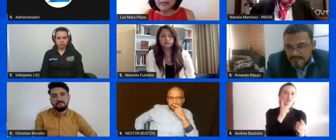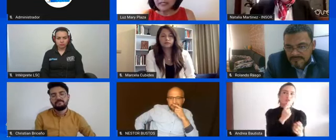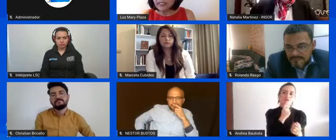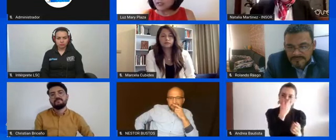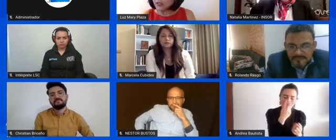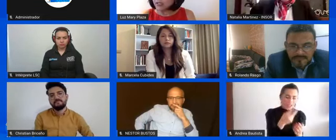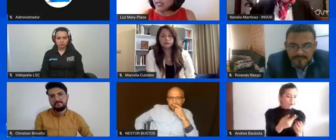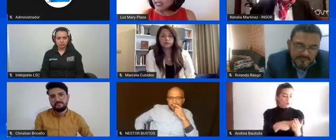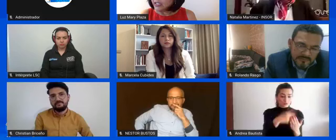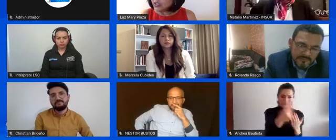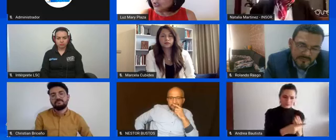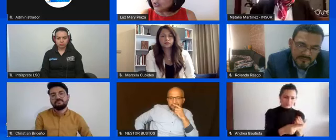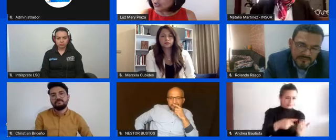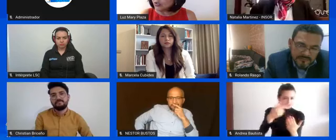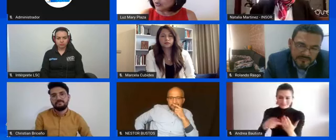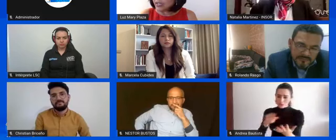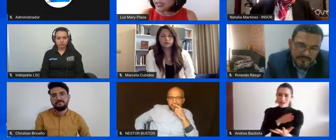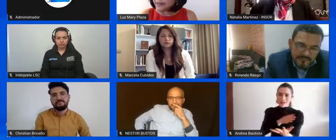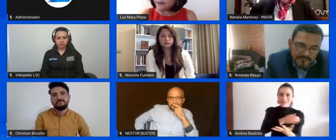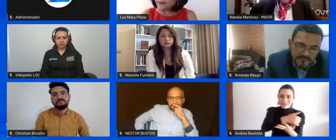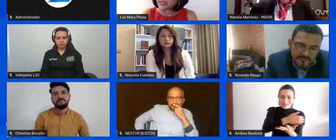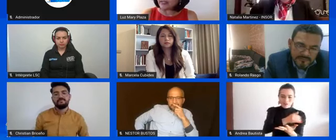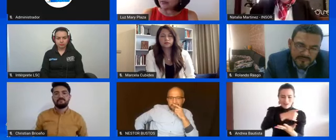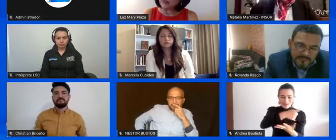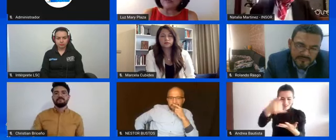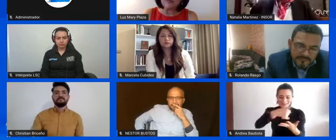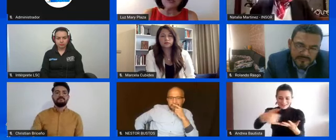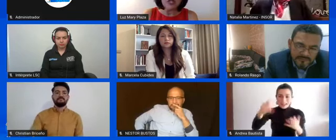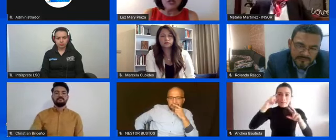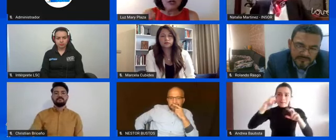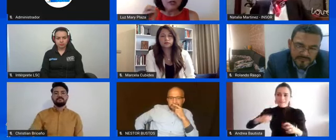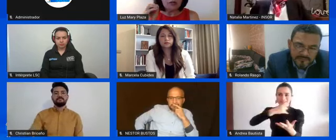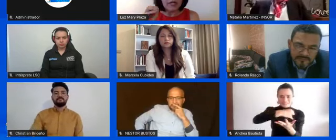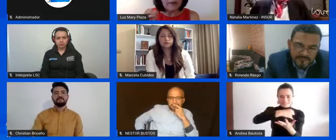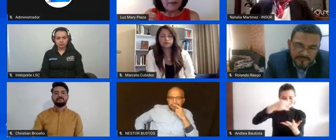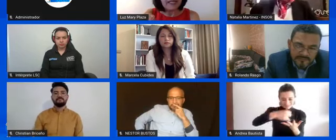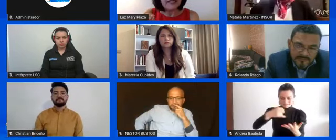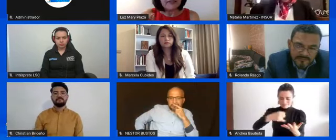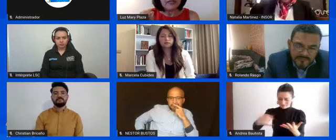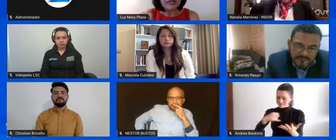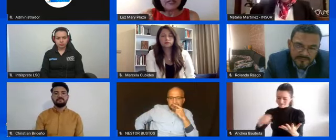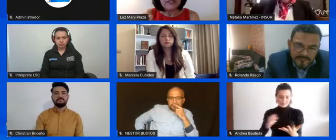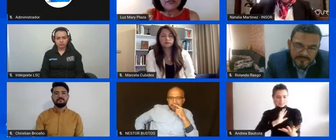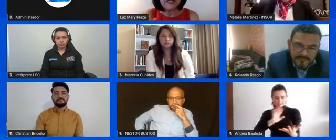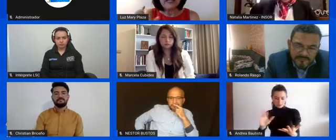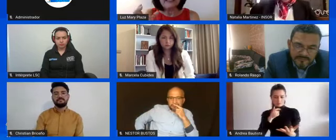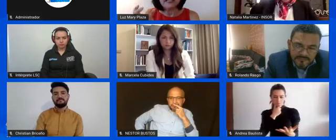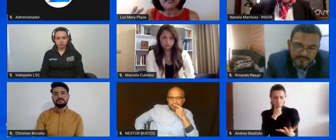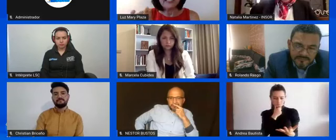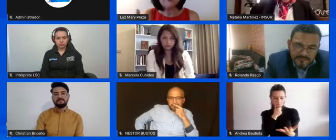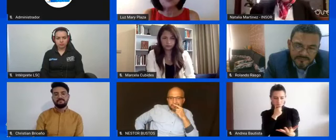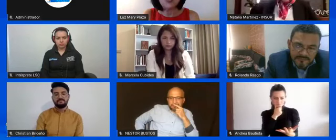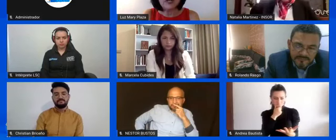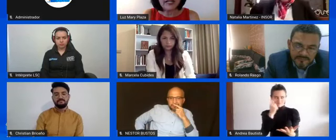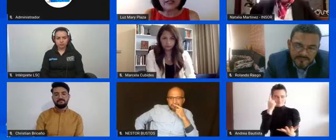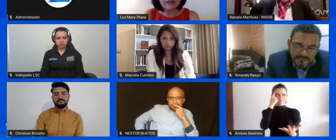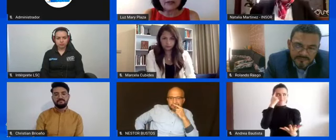líneas de investigación y nosotros tuvimos una parte importante fue, y si